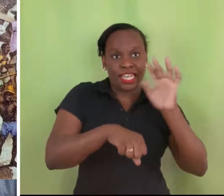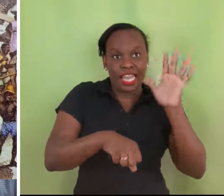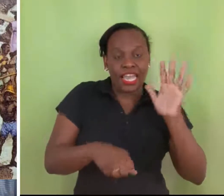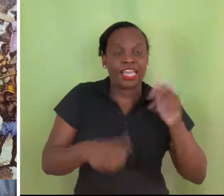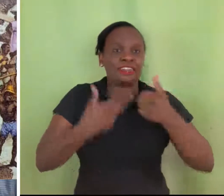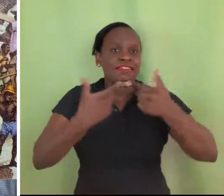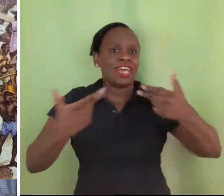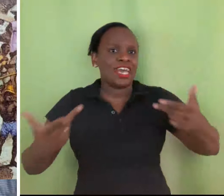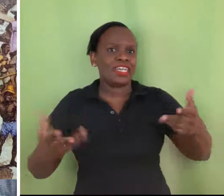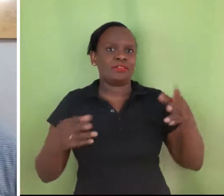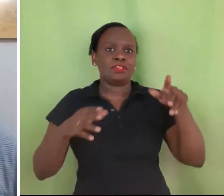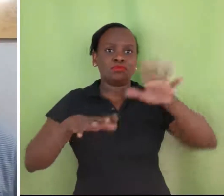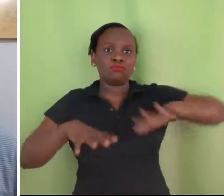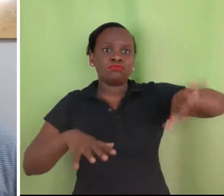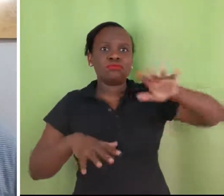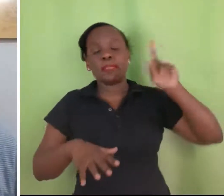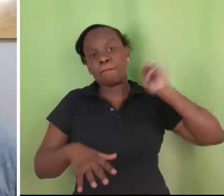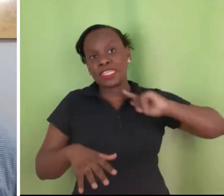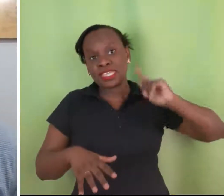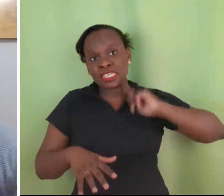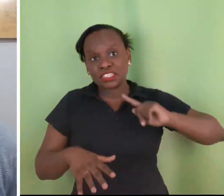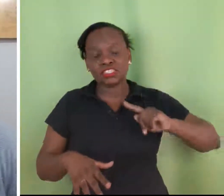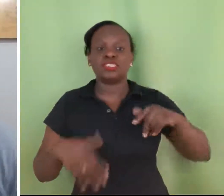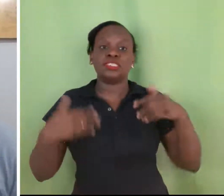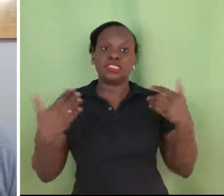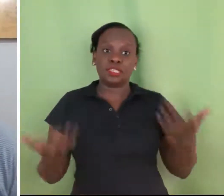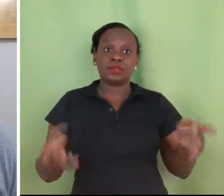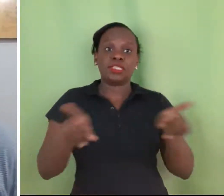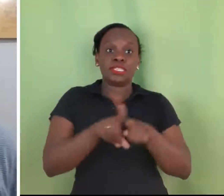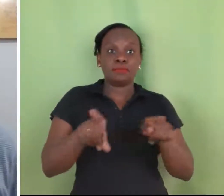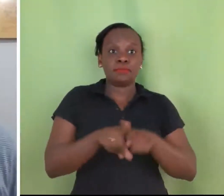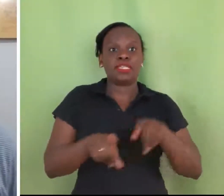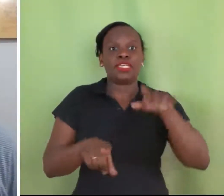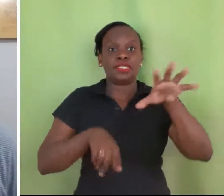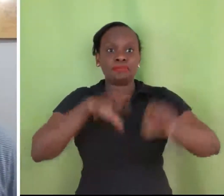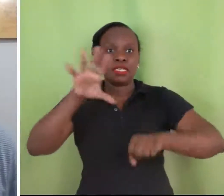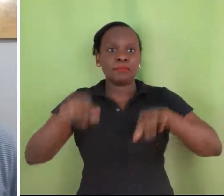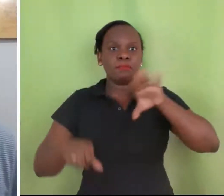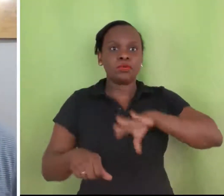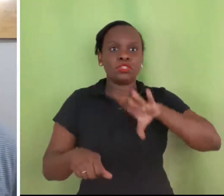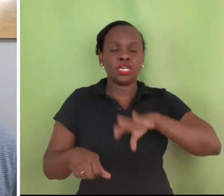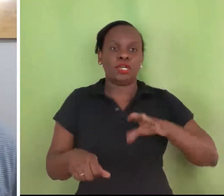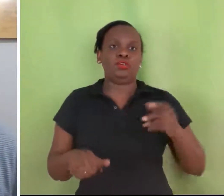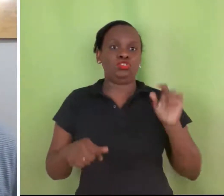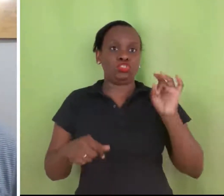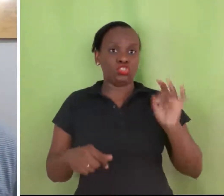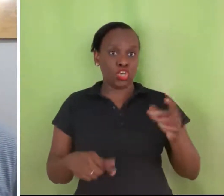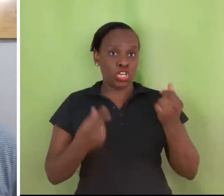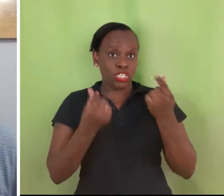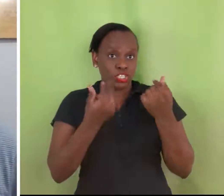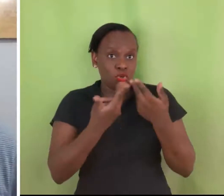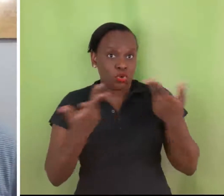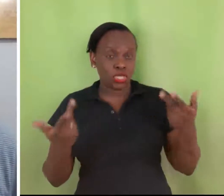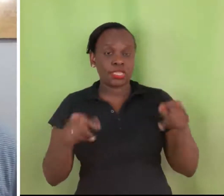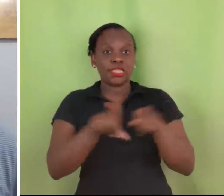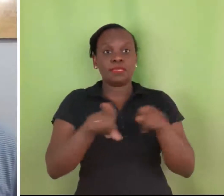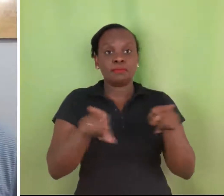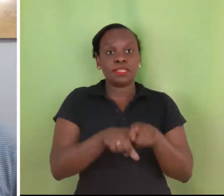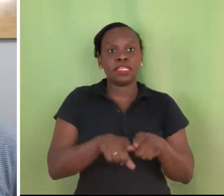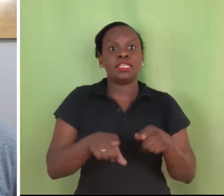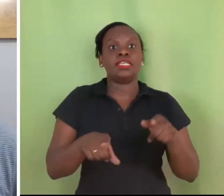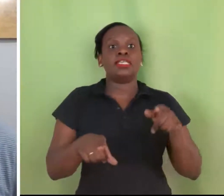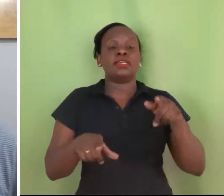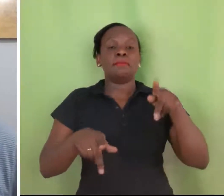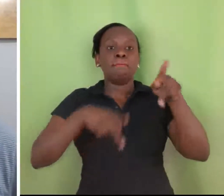Minas Gerais. Enfim, né, e também a exploração, né, os portugueses exploravam não só as riquezas, mas também